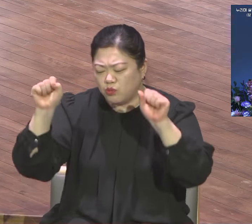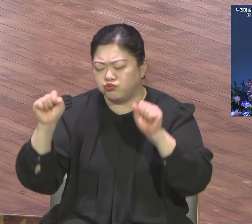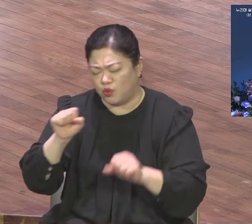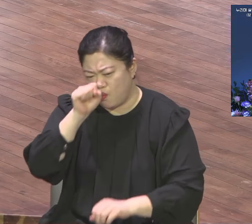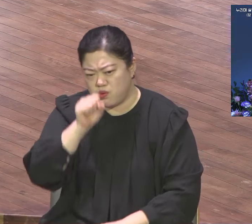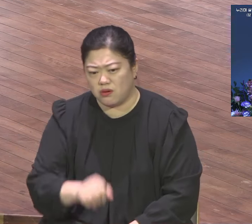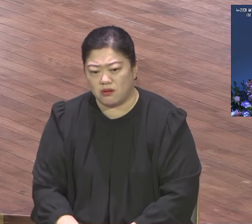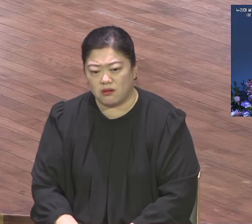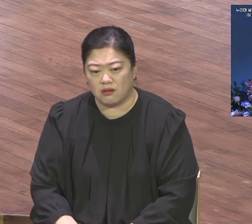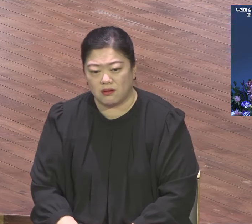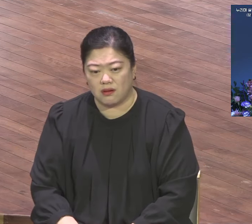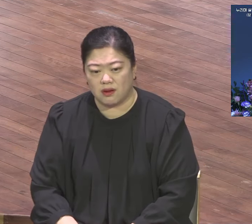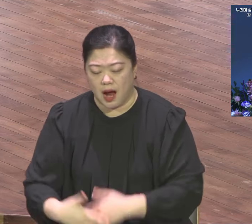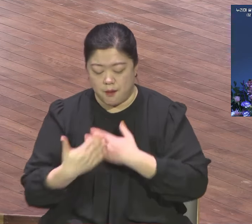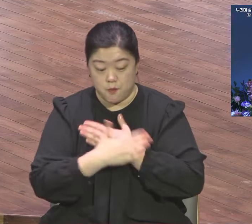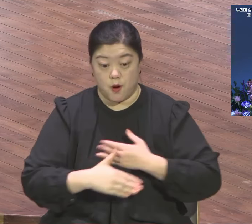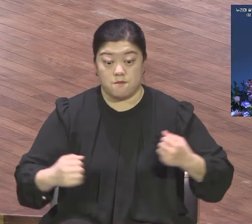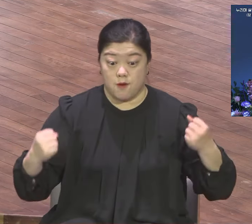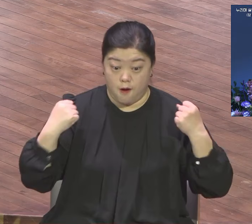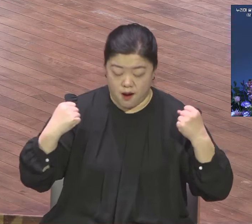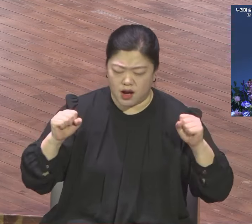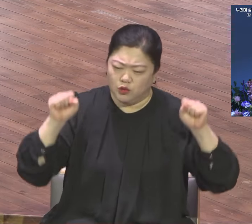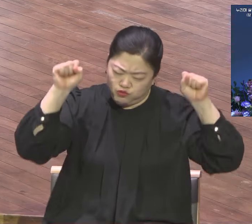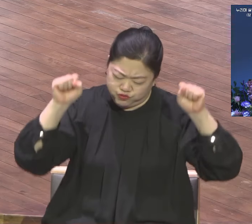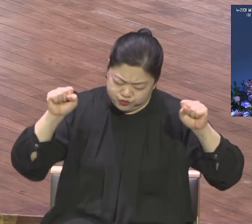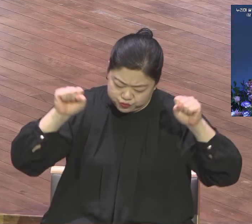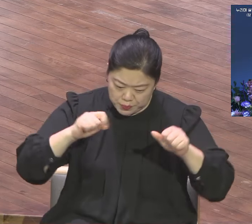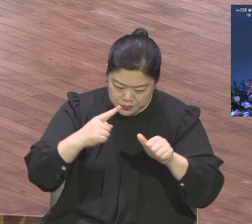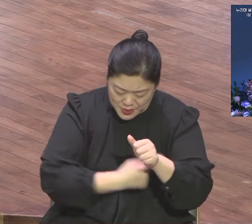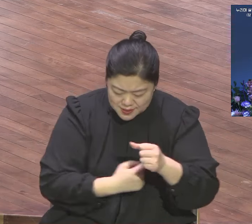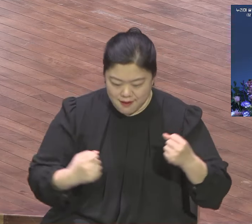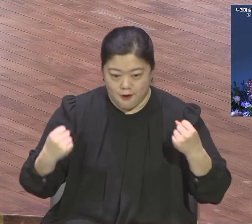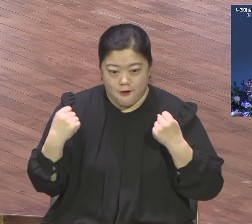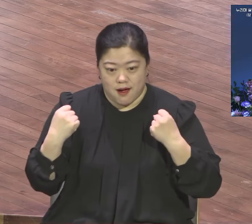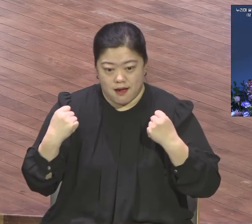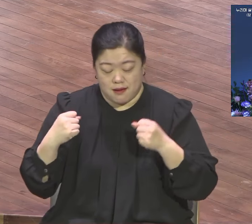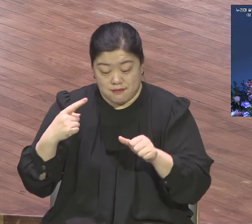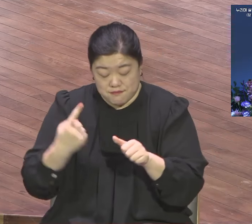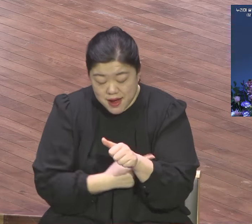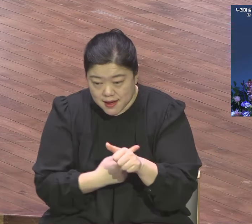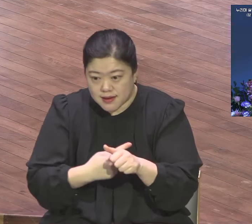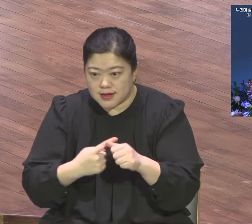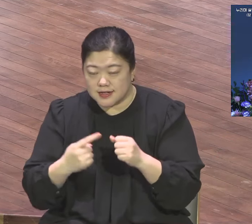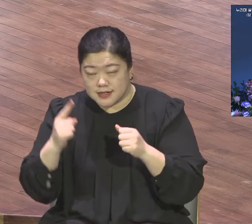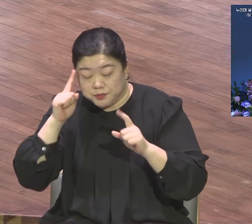원리예요. 건강한 운동을 하면 건강해져요. 건강이